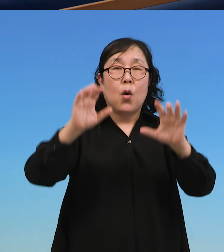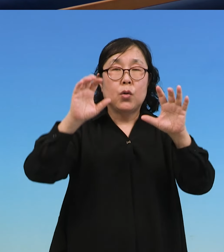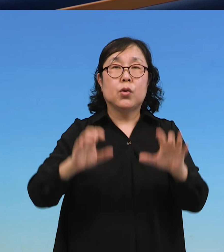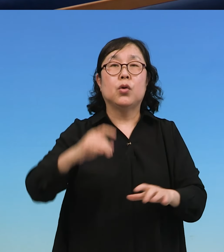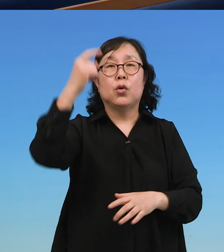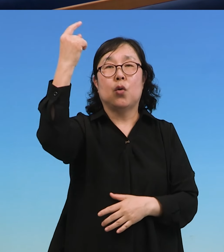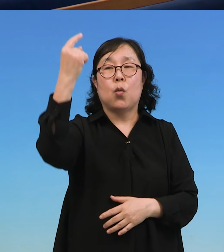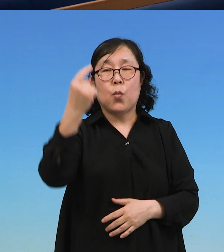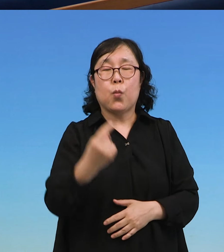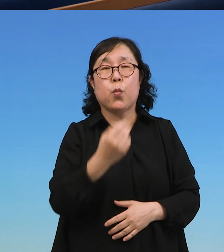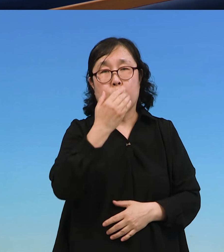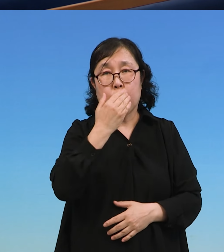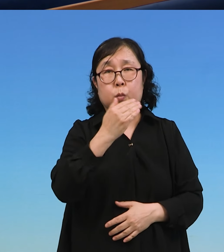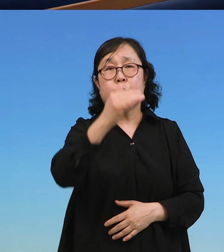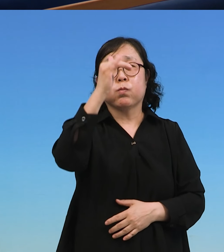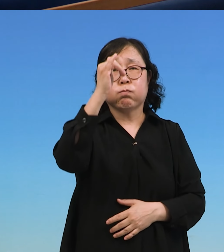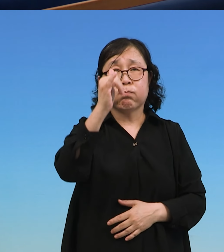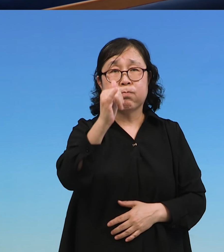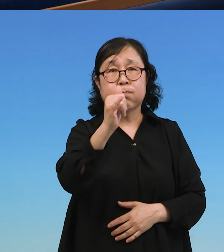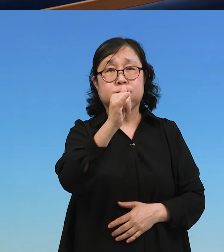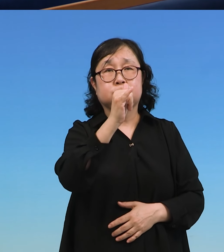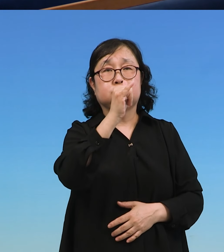오늘 임하도록